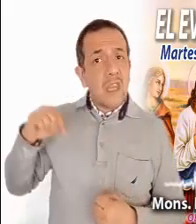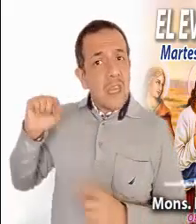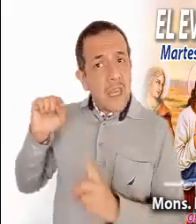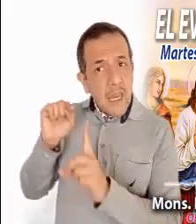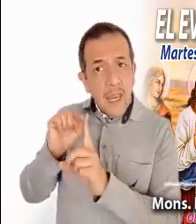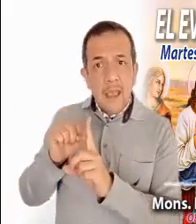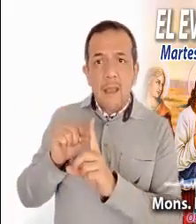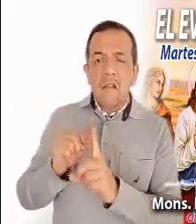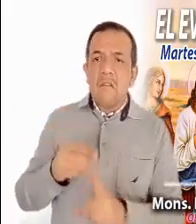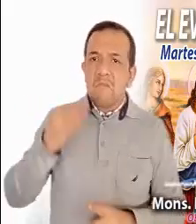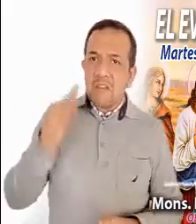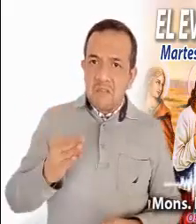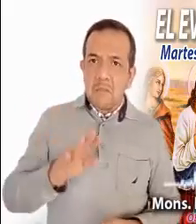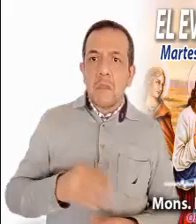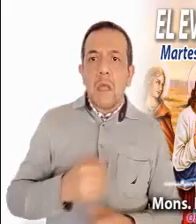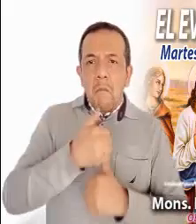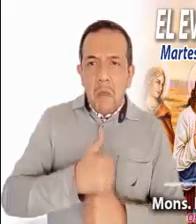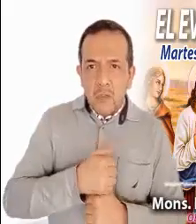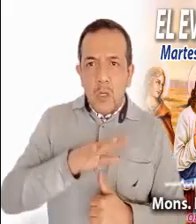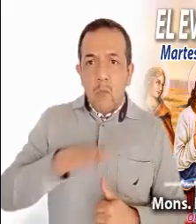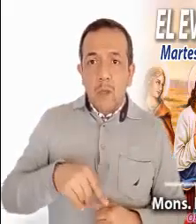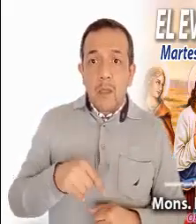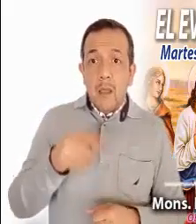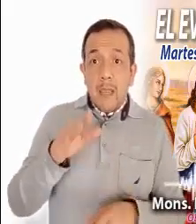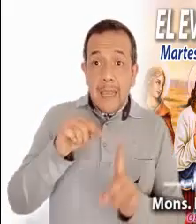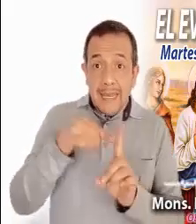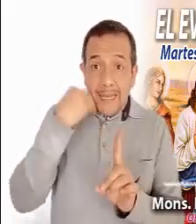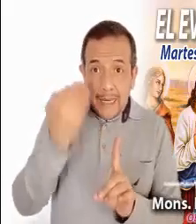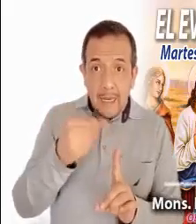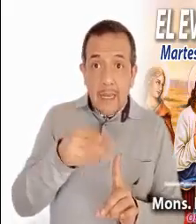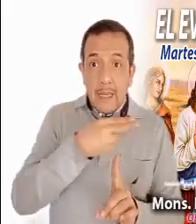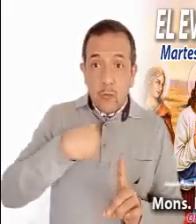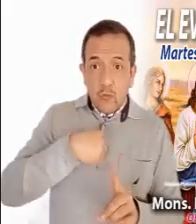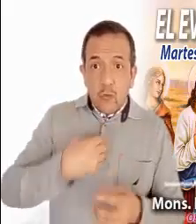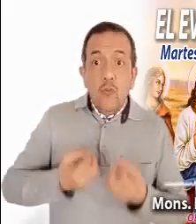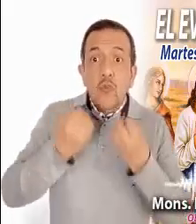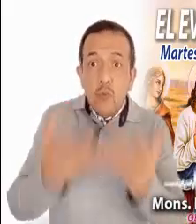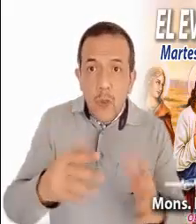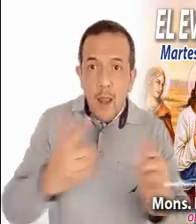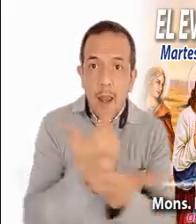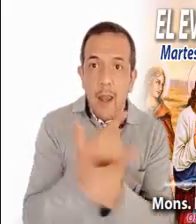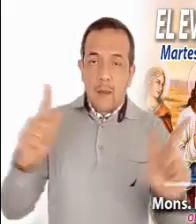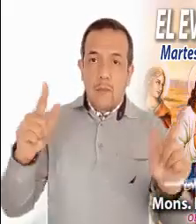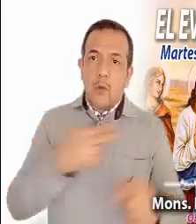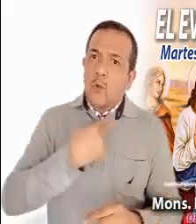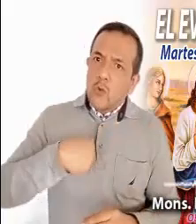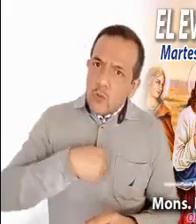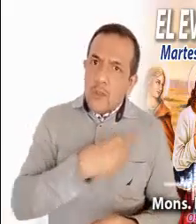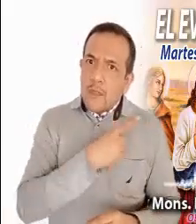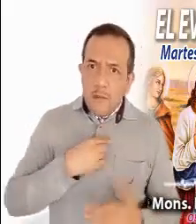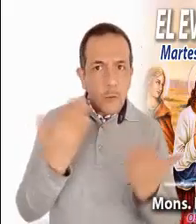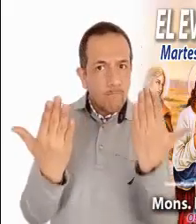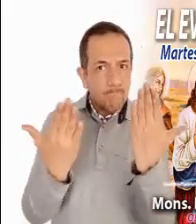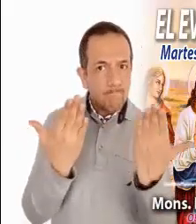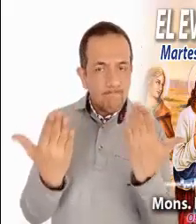la decisión de afrontar la pasión y la muerte, con tal de ofrecernos una verdadera liberación. Hagamos una